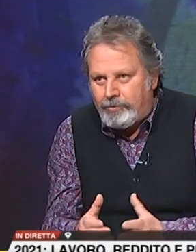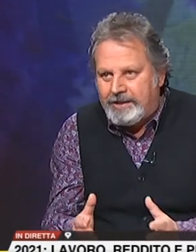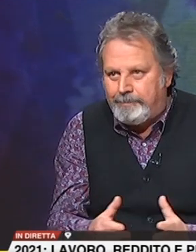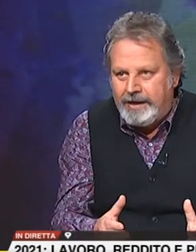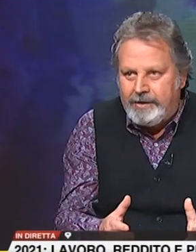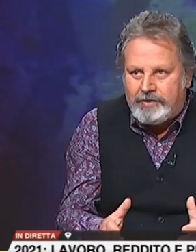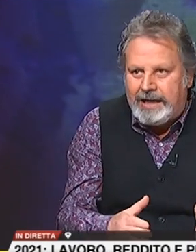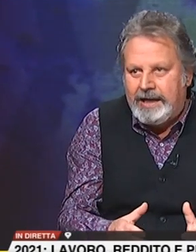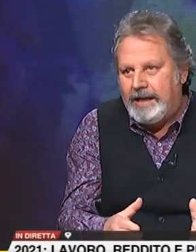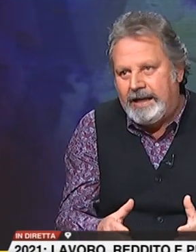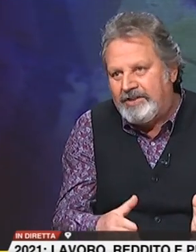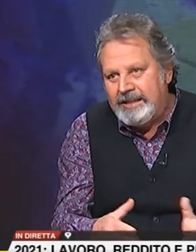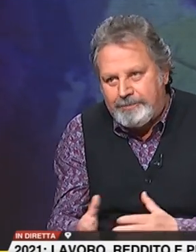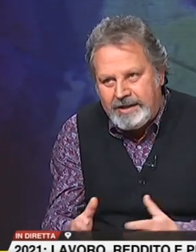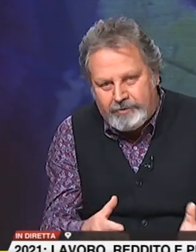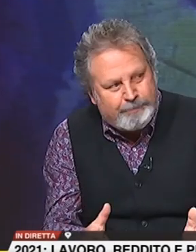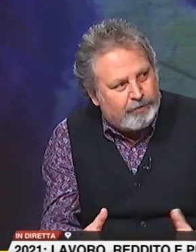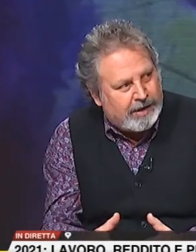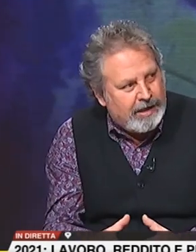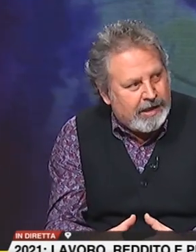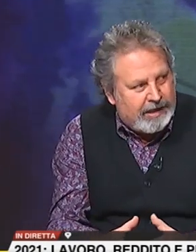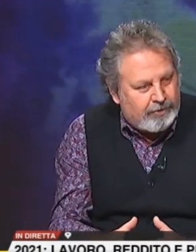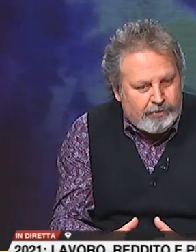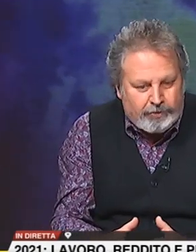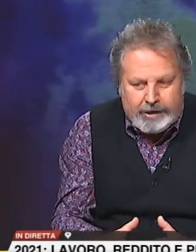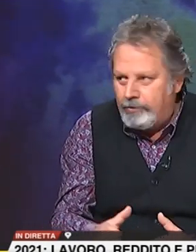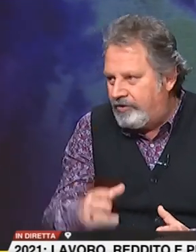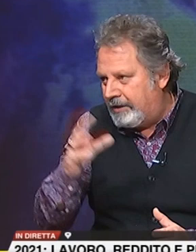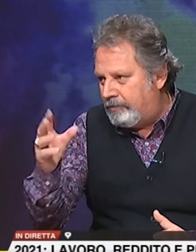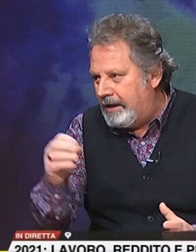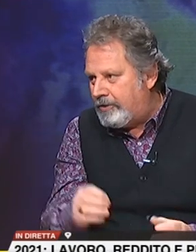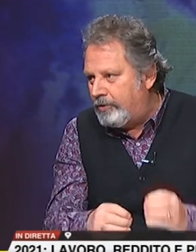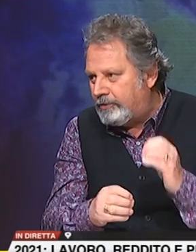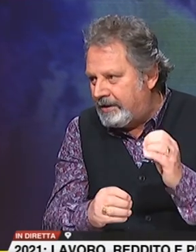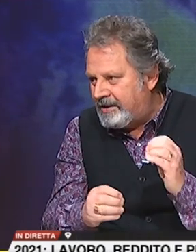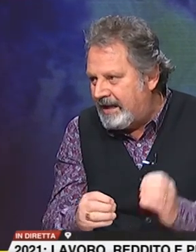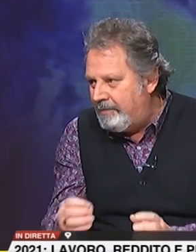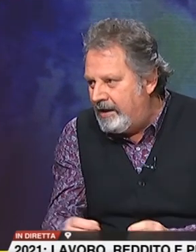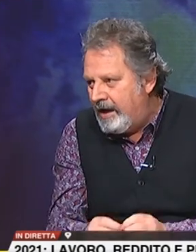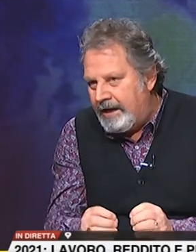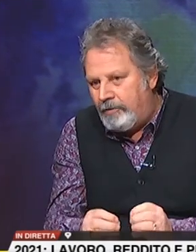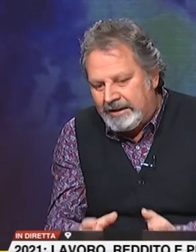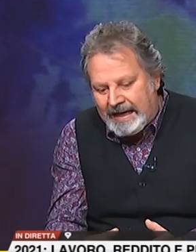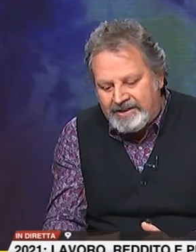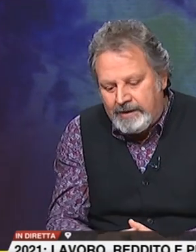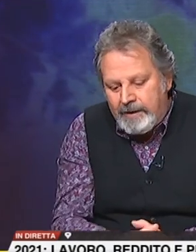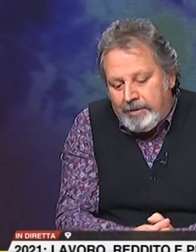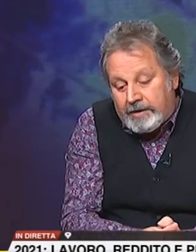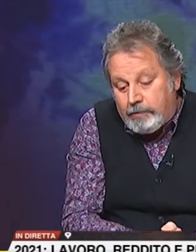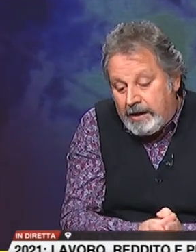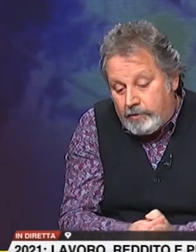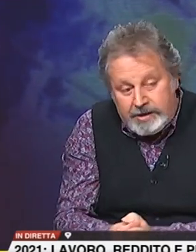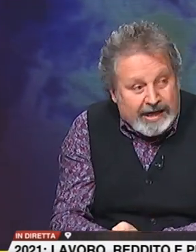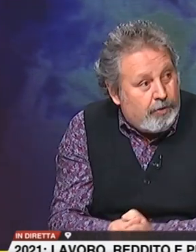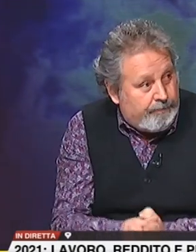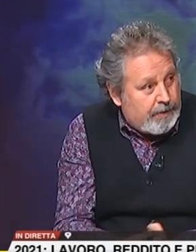un conto è sapere usare, accendere e spegnere il computer, l'altro conto è conoscere tutte, certo, le icone, tutti i sistemi e come entrarci. Però anche